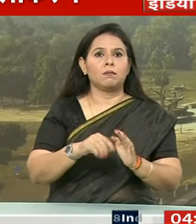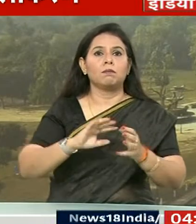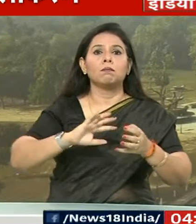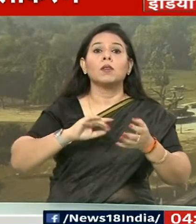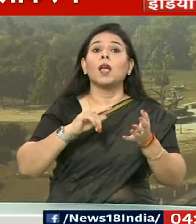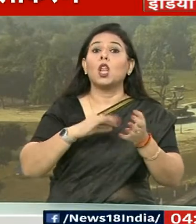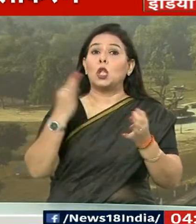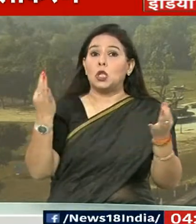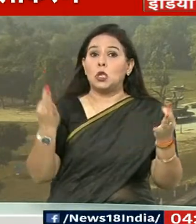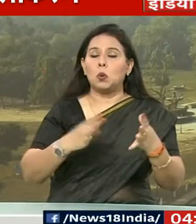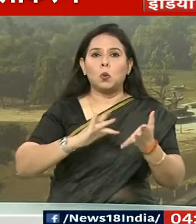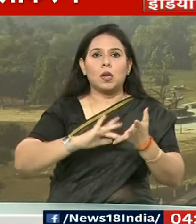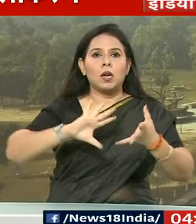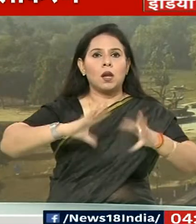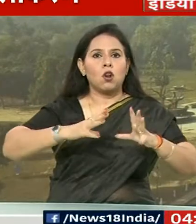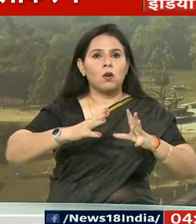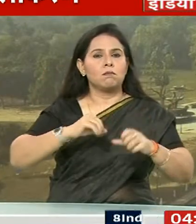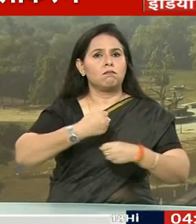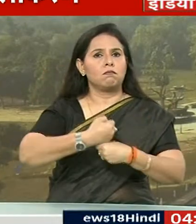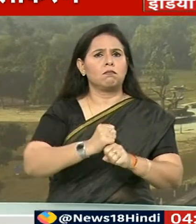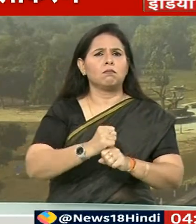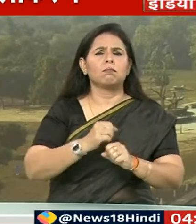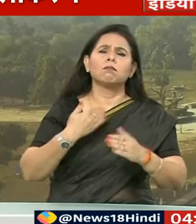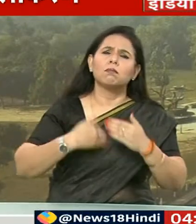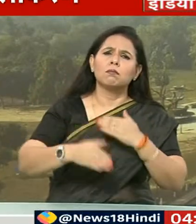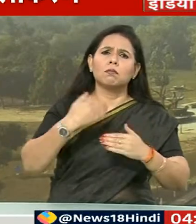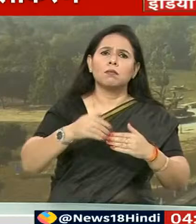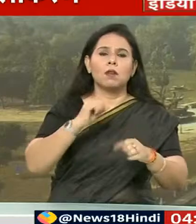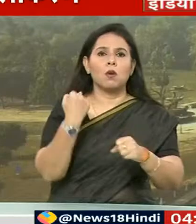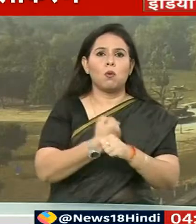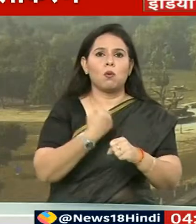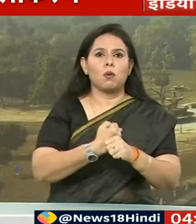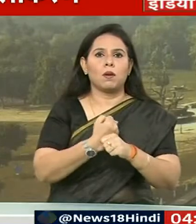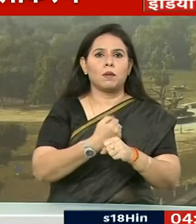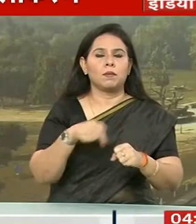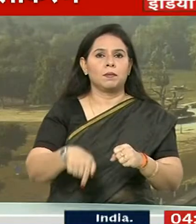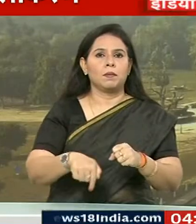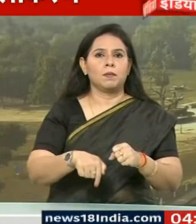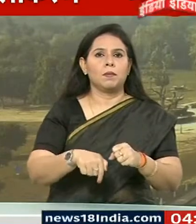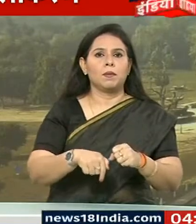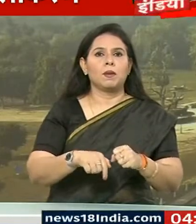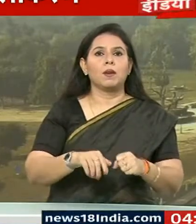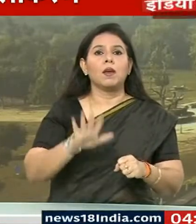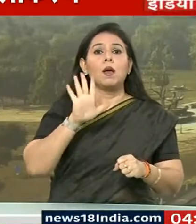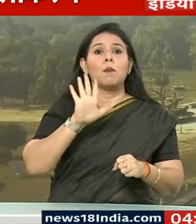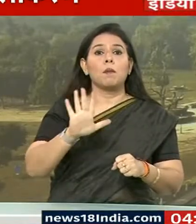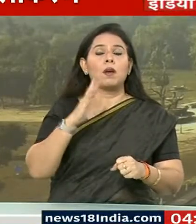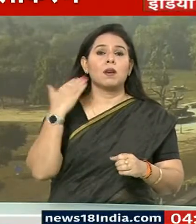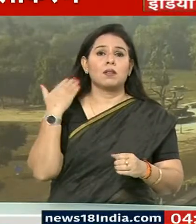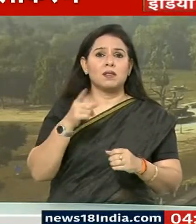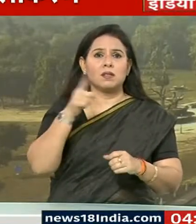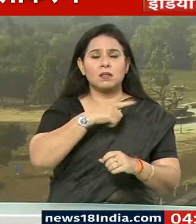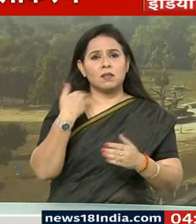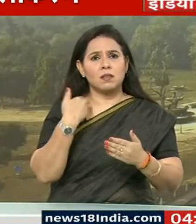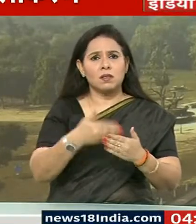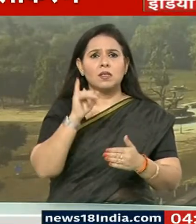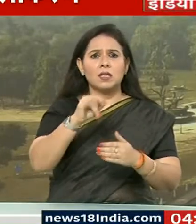आधुनिक बनाने के लिए निरंतर काम किया है. 5-6 साल